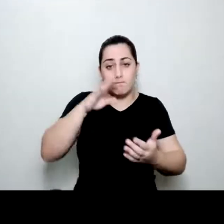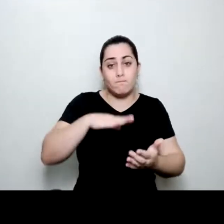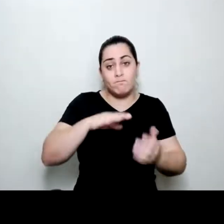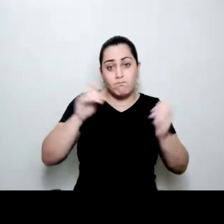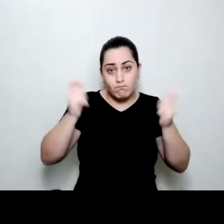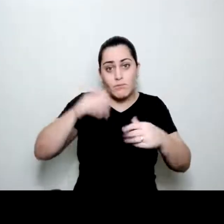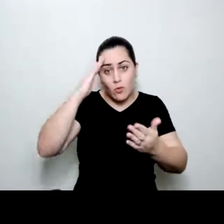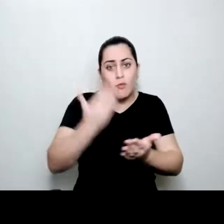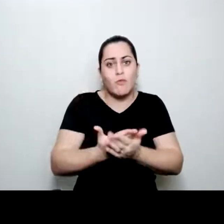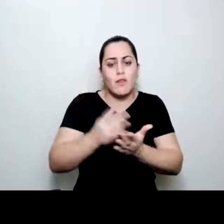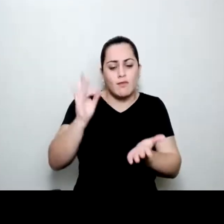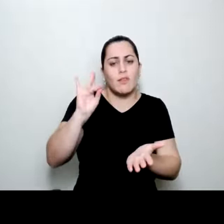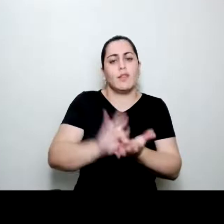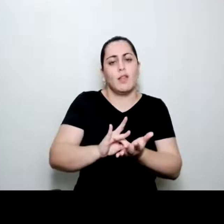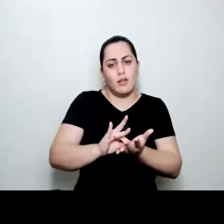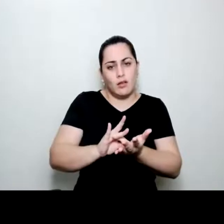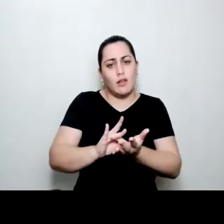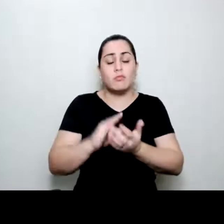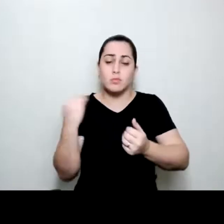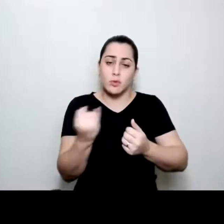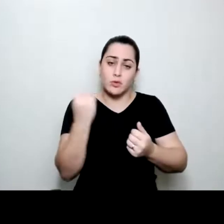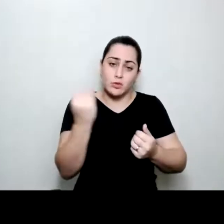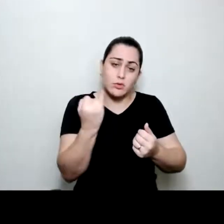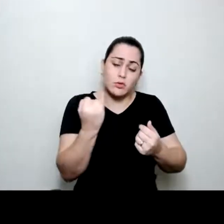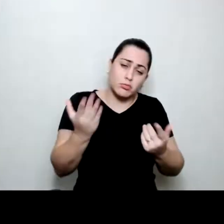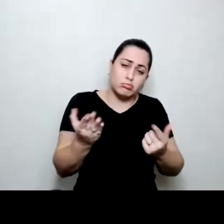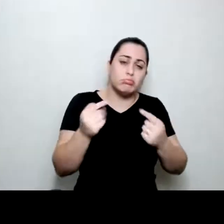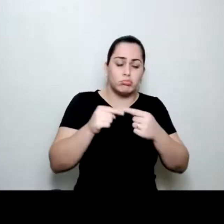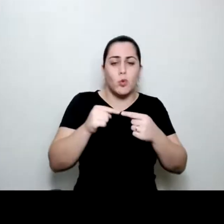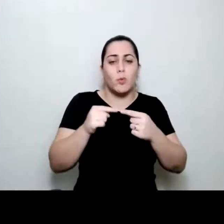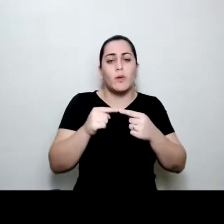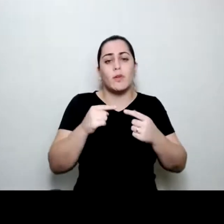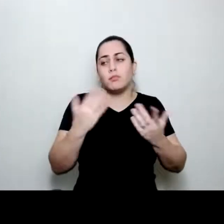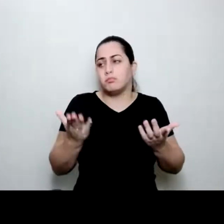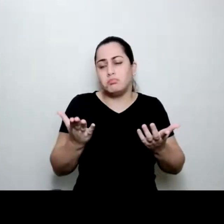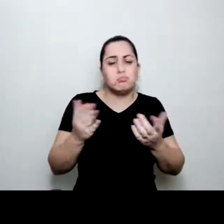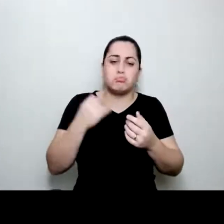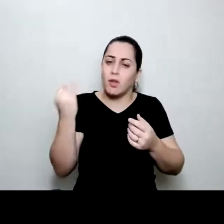fidedignos e significativos, no sentido de serem relevantes do ponto de